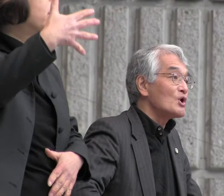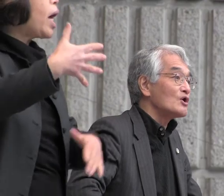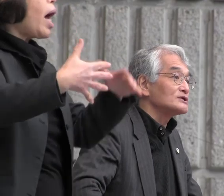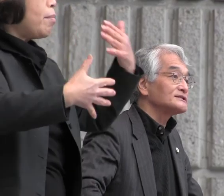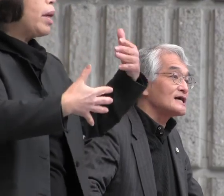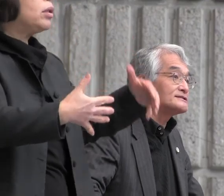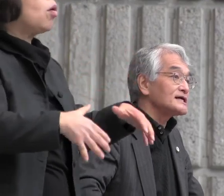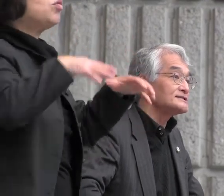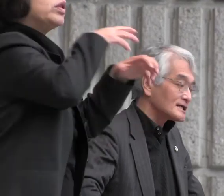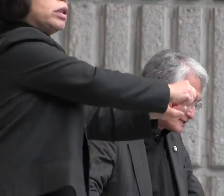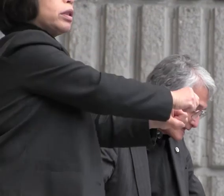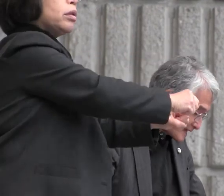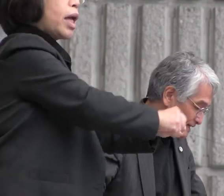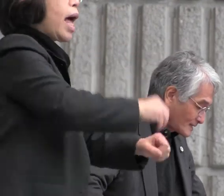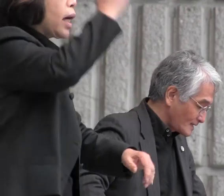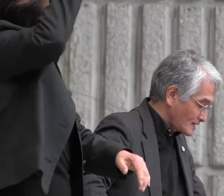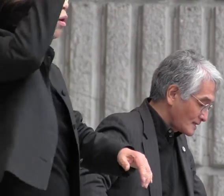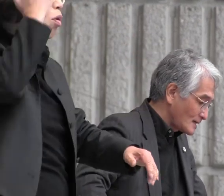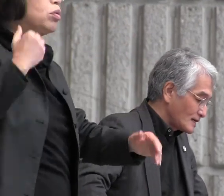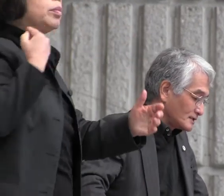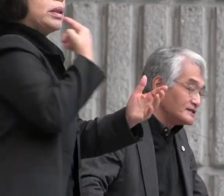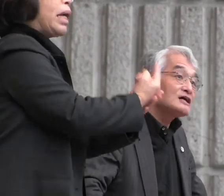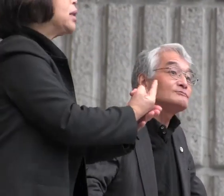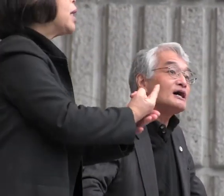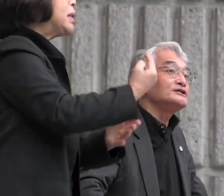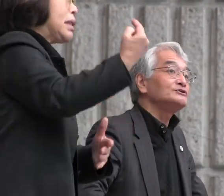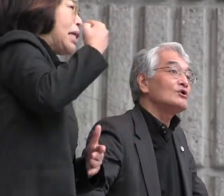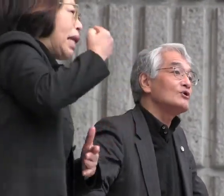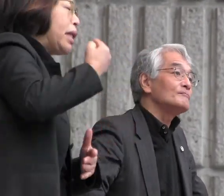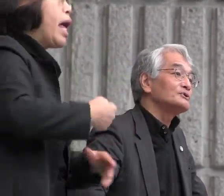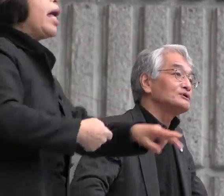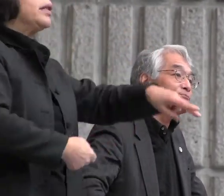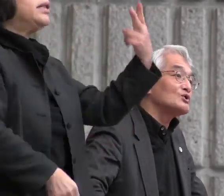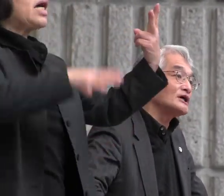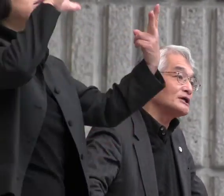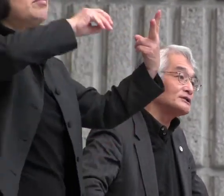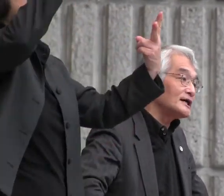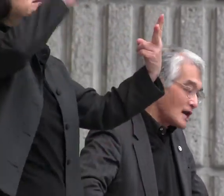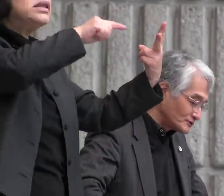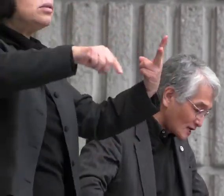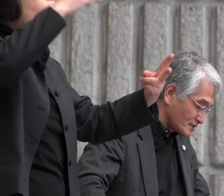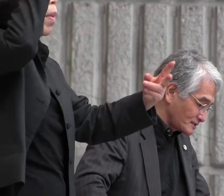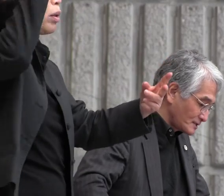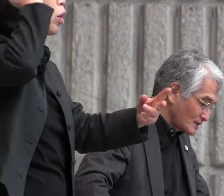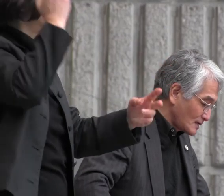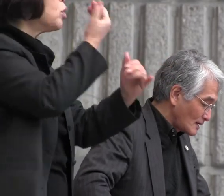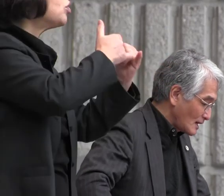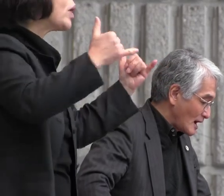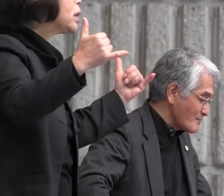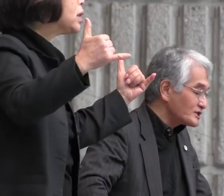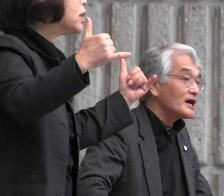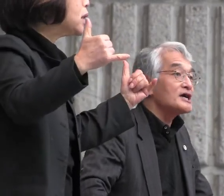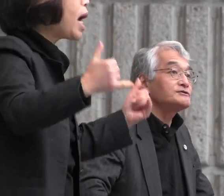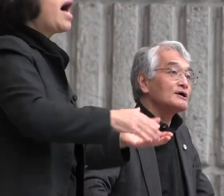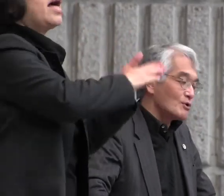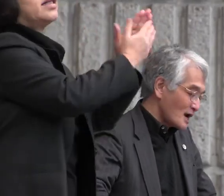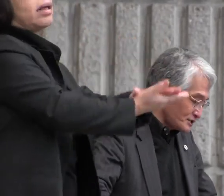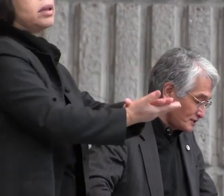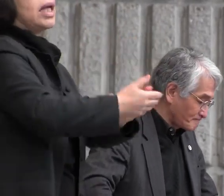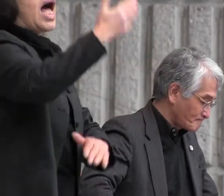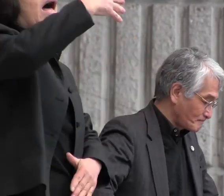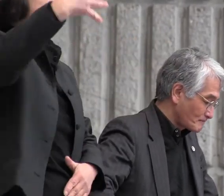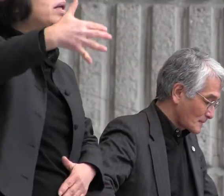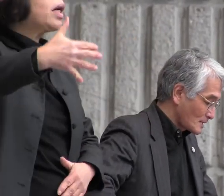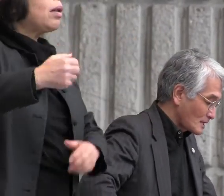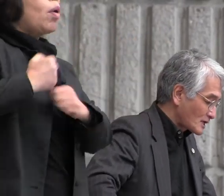韓国も参戦させられ、200万人のベトナムの方々が亡くなり、アメリカ兵士は5